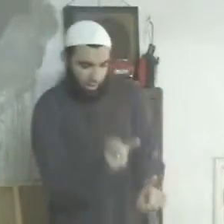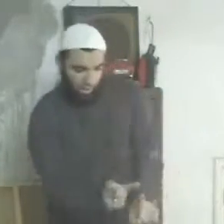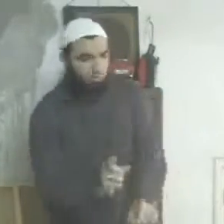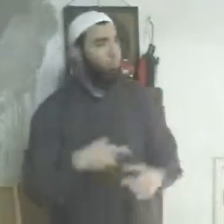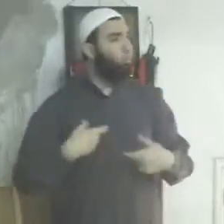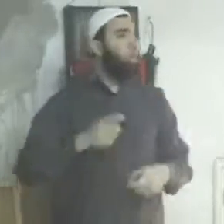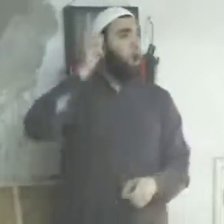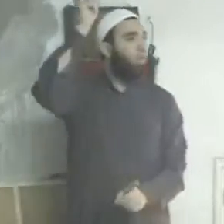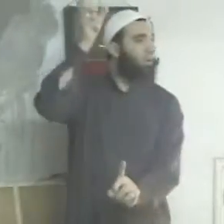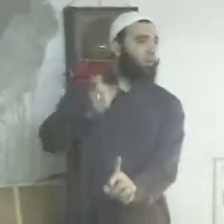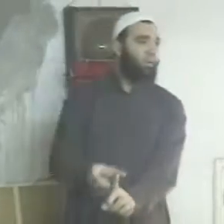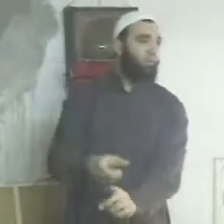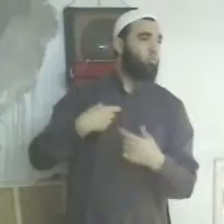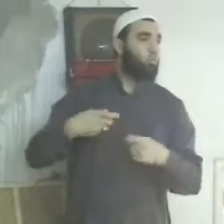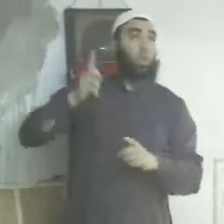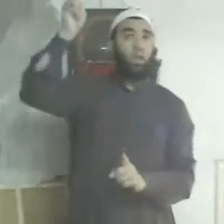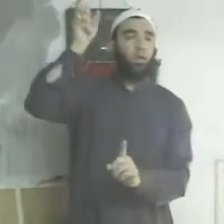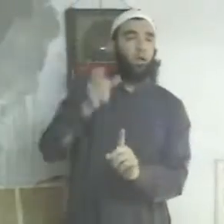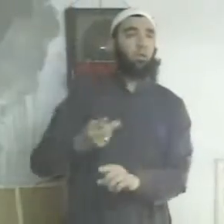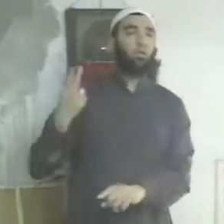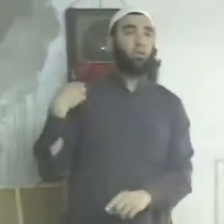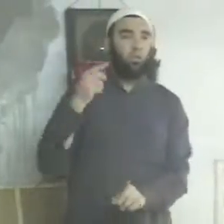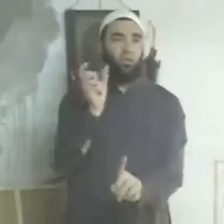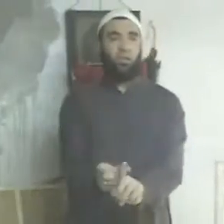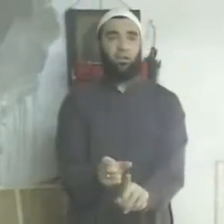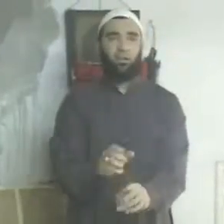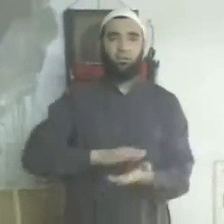الله رحيم عليه مش محتاج حكم ولا محتاج حاكم.